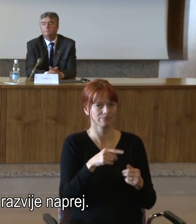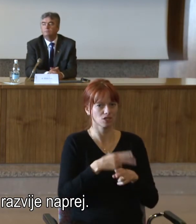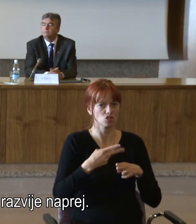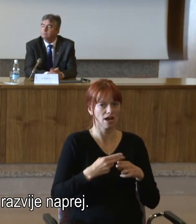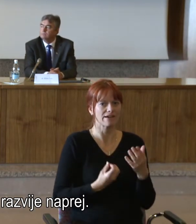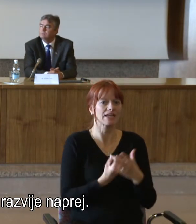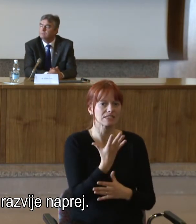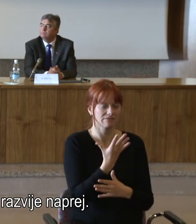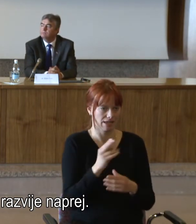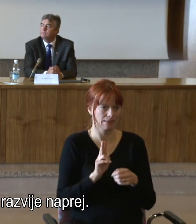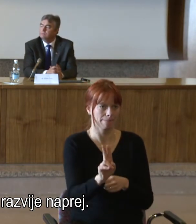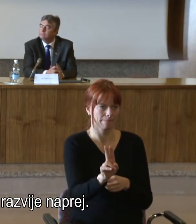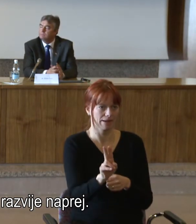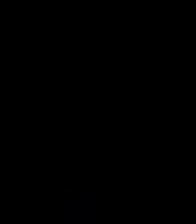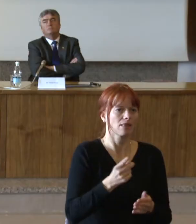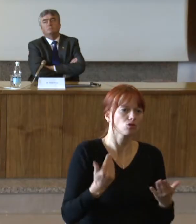razvije naprej.